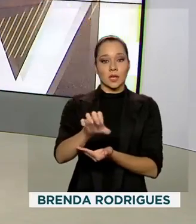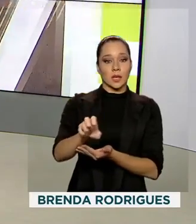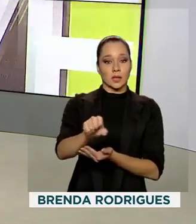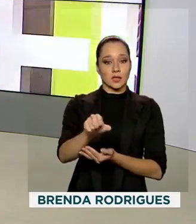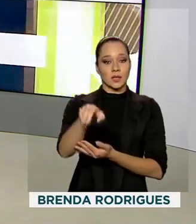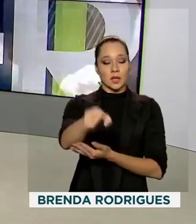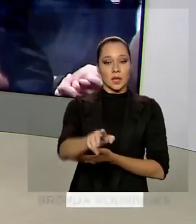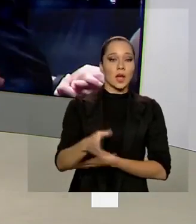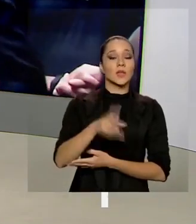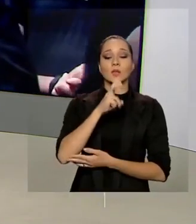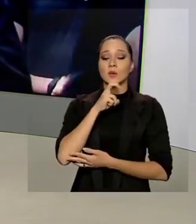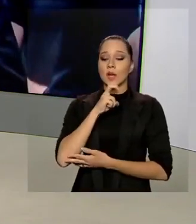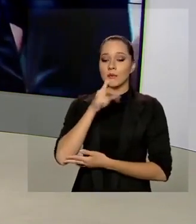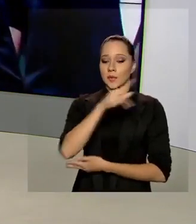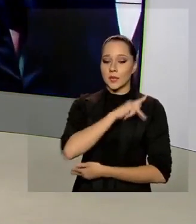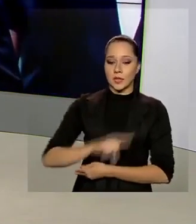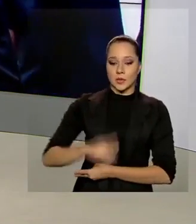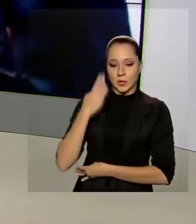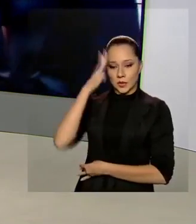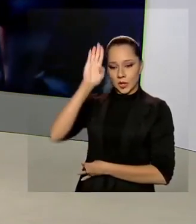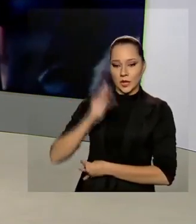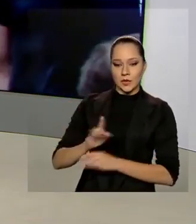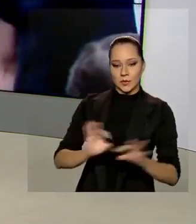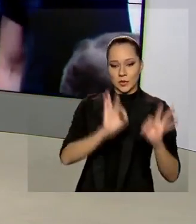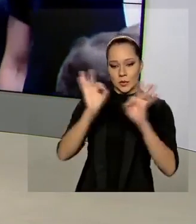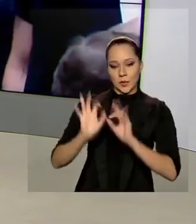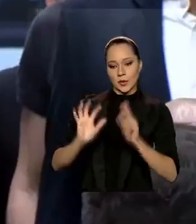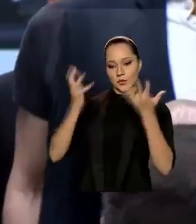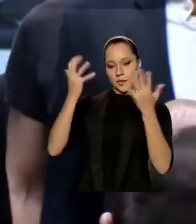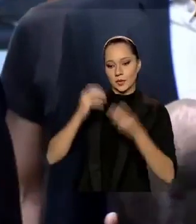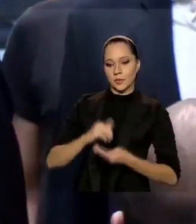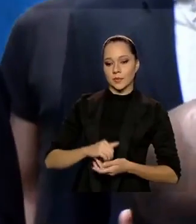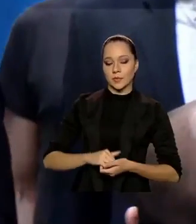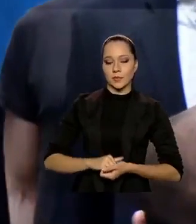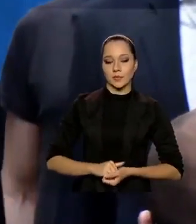onde está o presidente Jair Bolsonaro. Vamos acompanhar o evento.